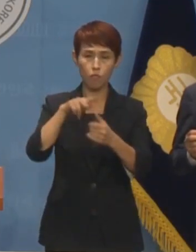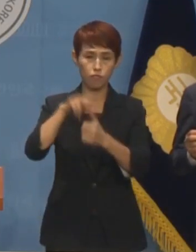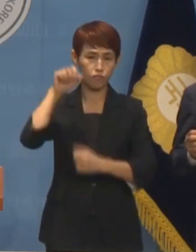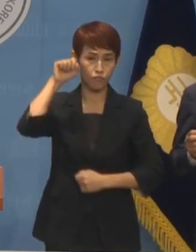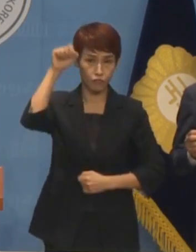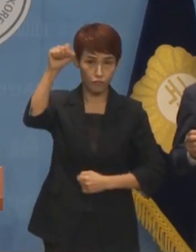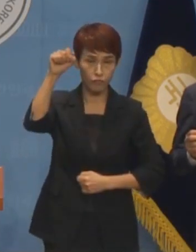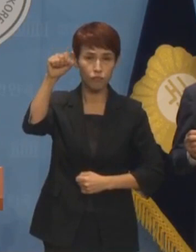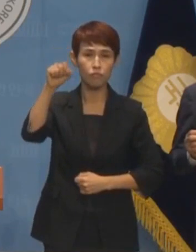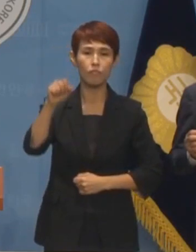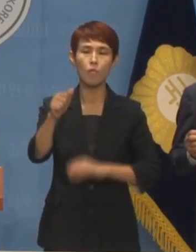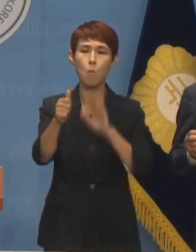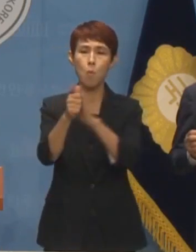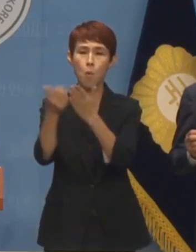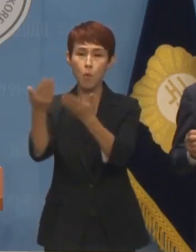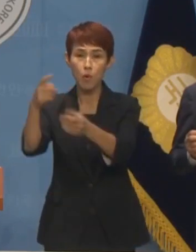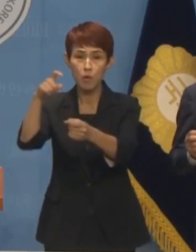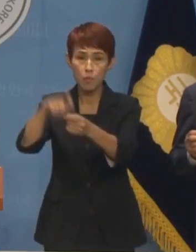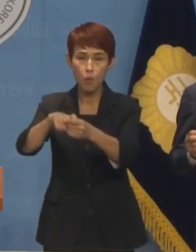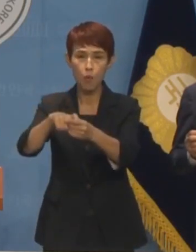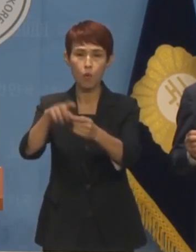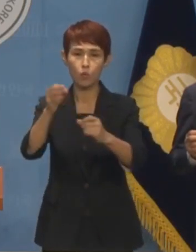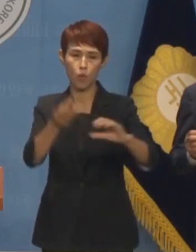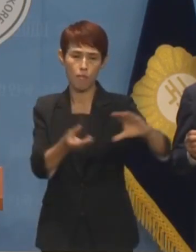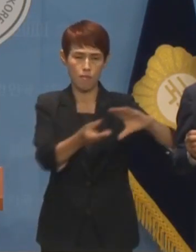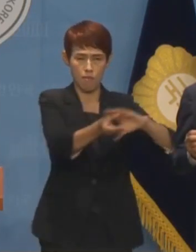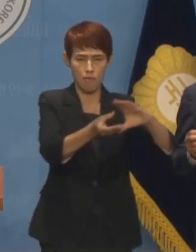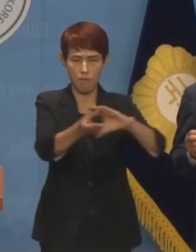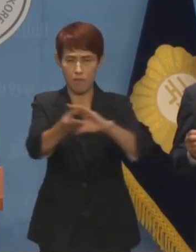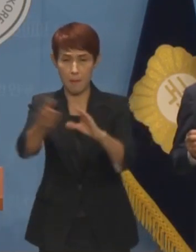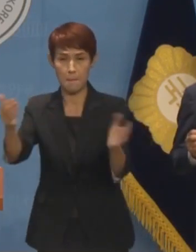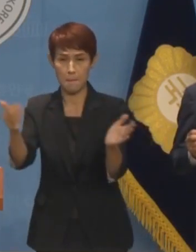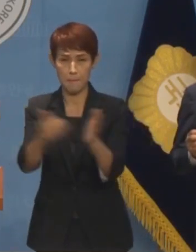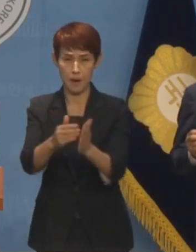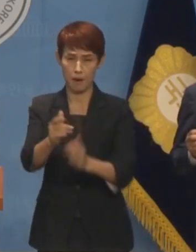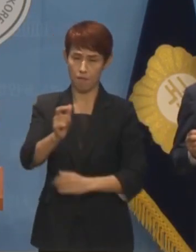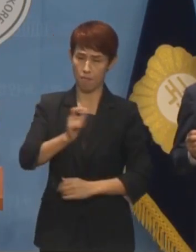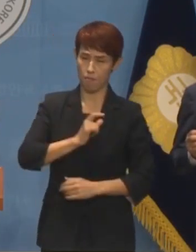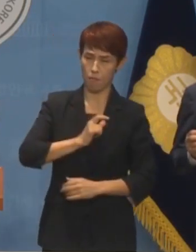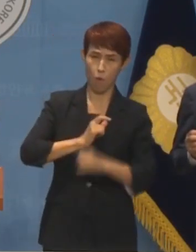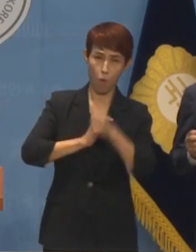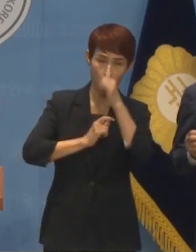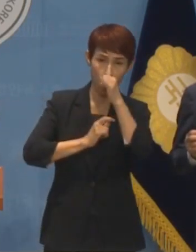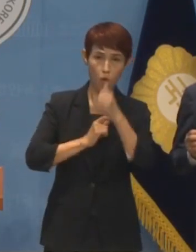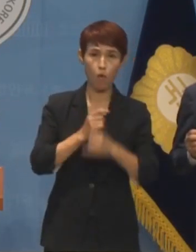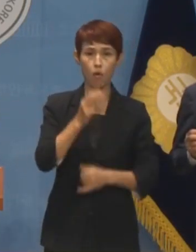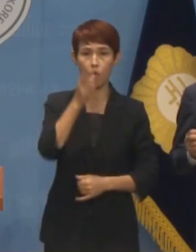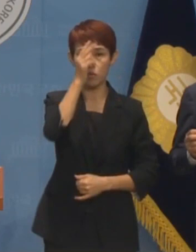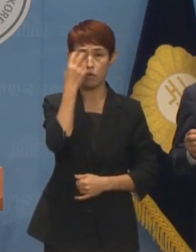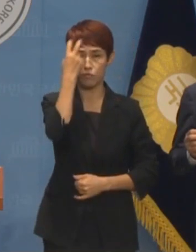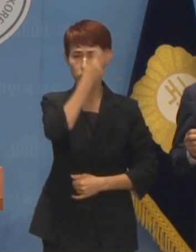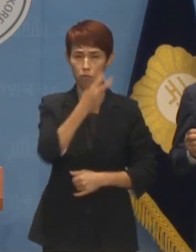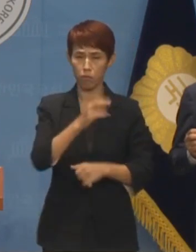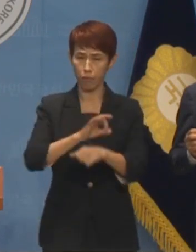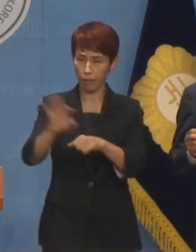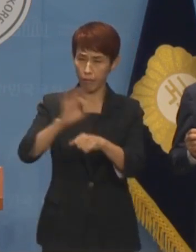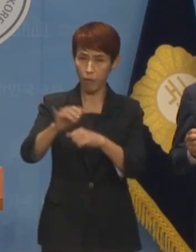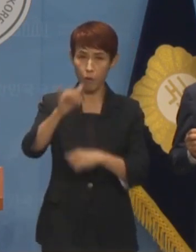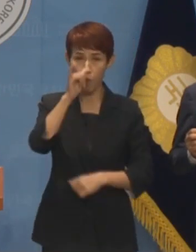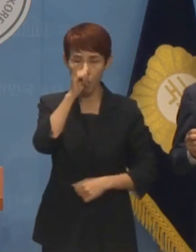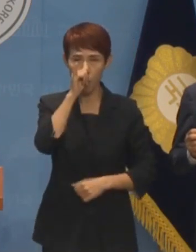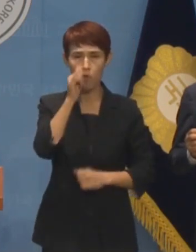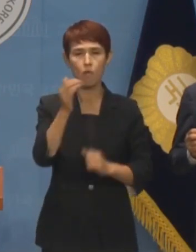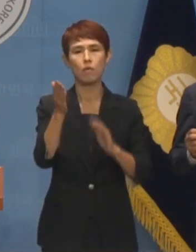목적으로 단체 등의 금품을 살포했다는 중대한 의혹을 제대로 수사하지 않는다면 선거의